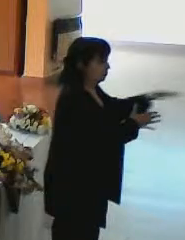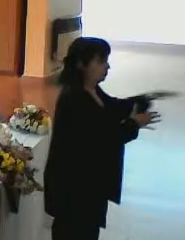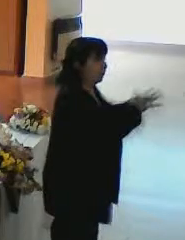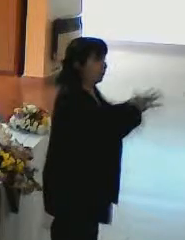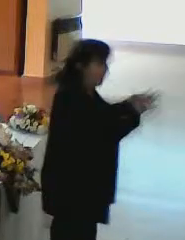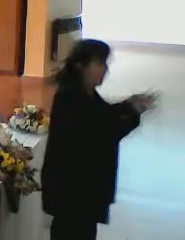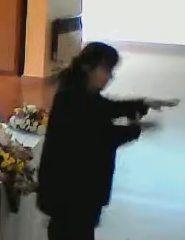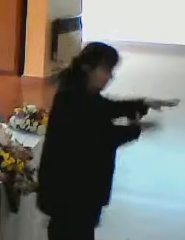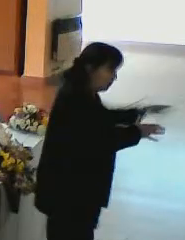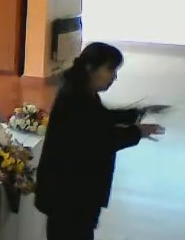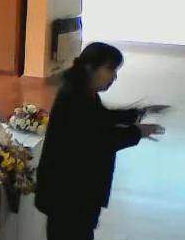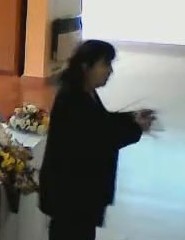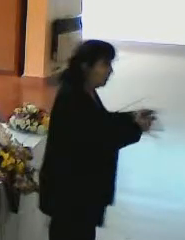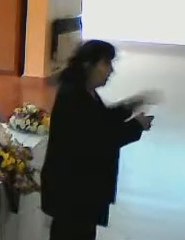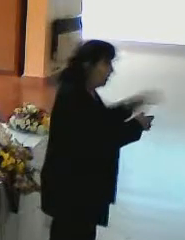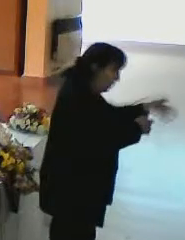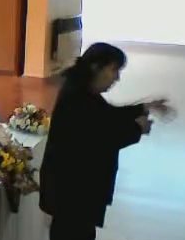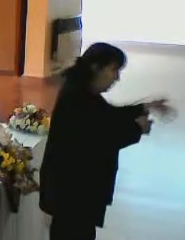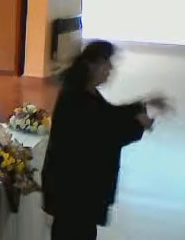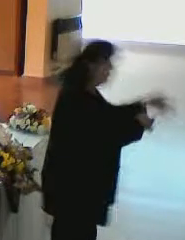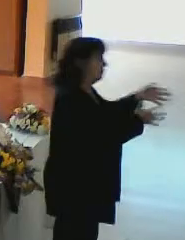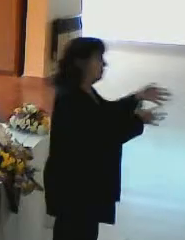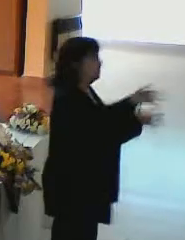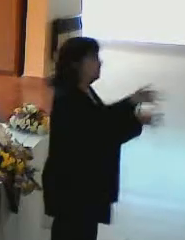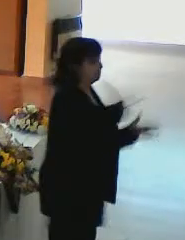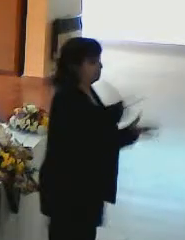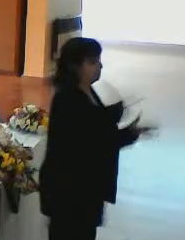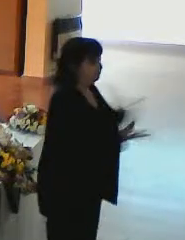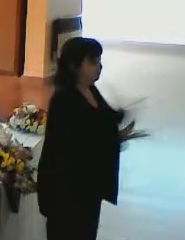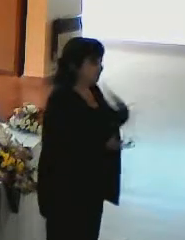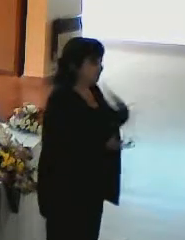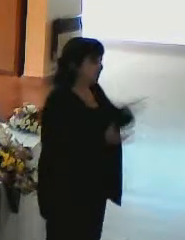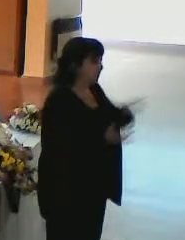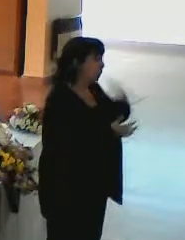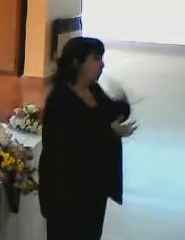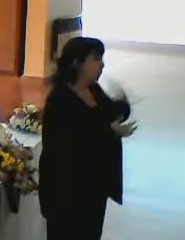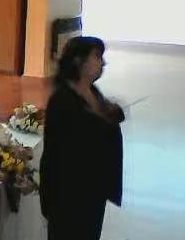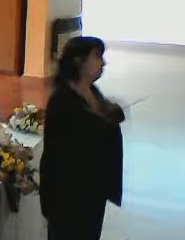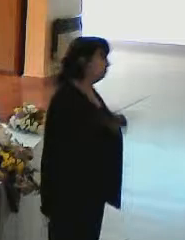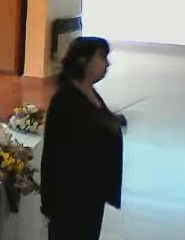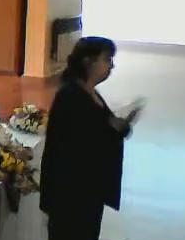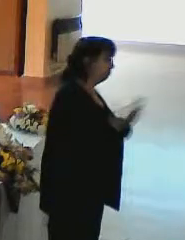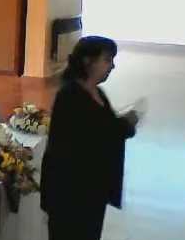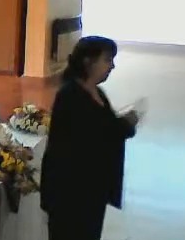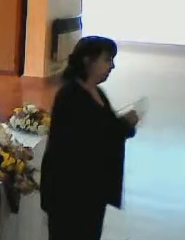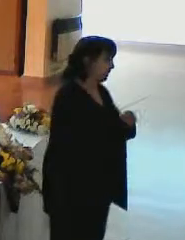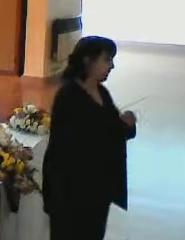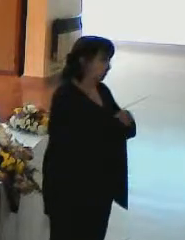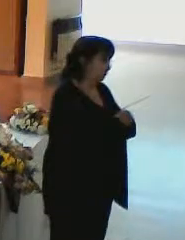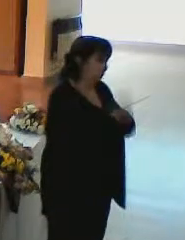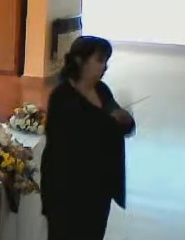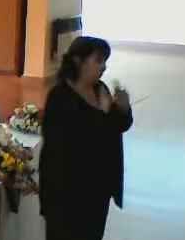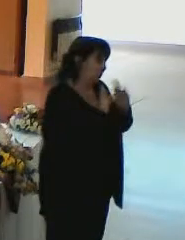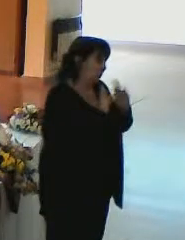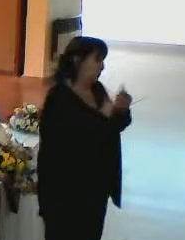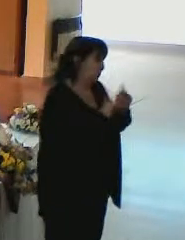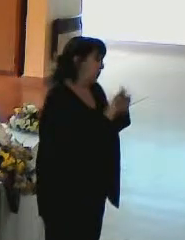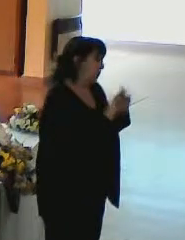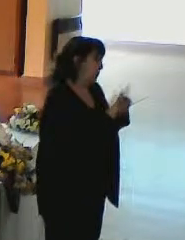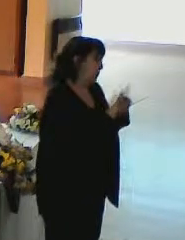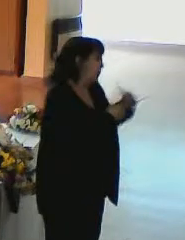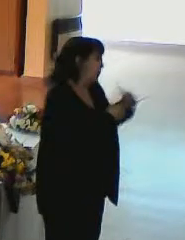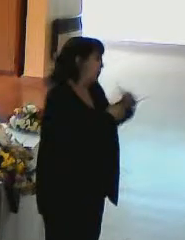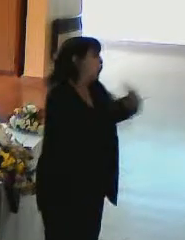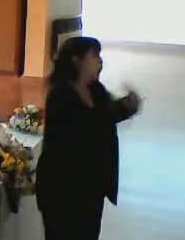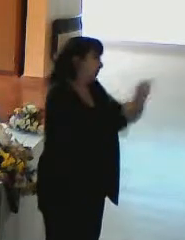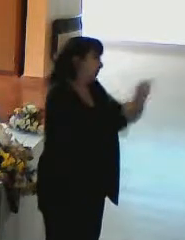la mayoría responden. En la bibliografía un 30%, pero gracias a Dios nosotros mucho más en la práctica. Y